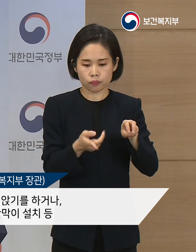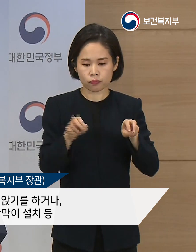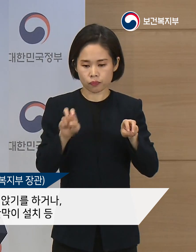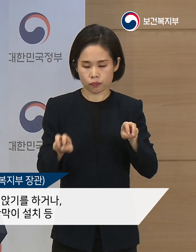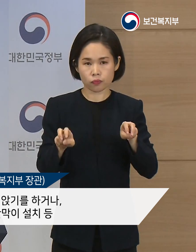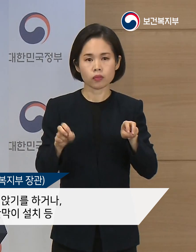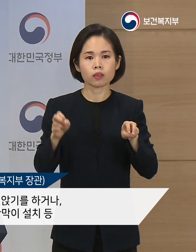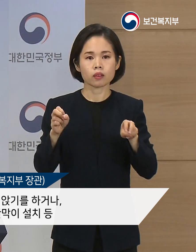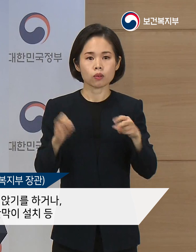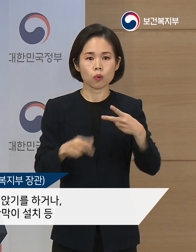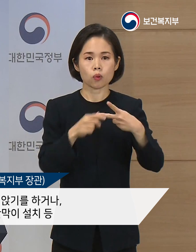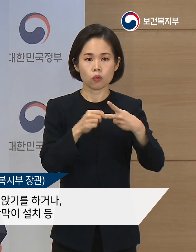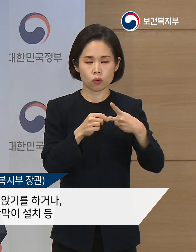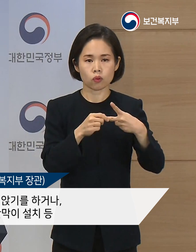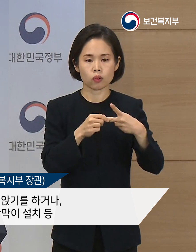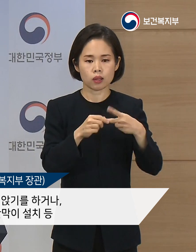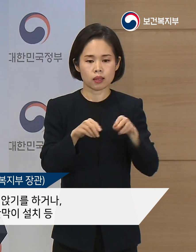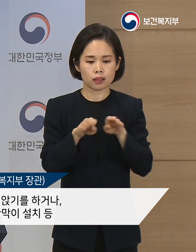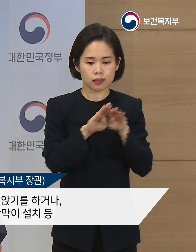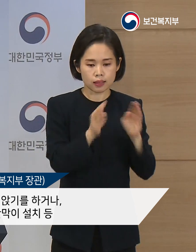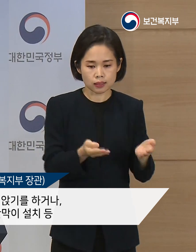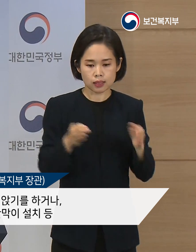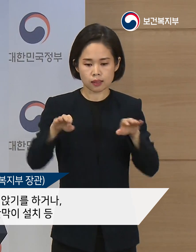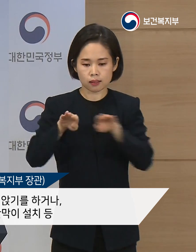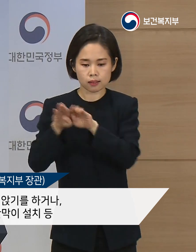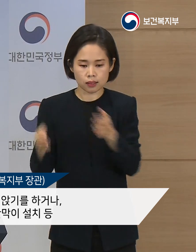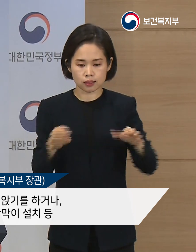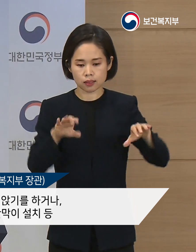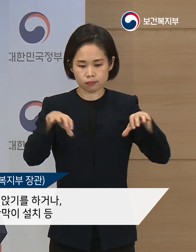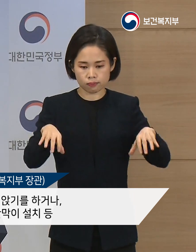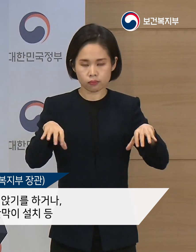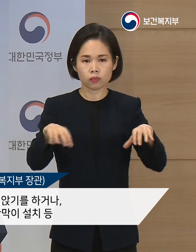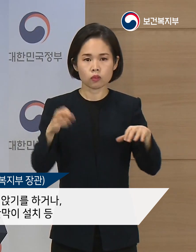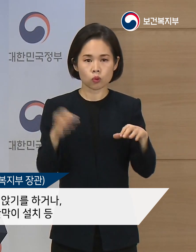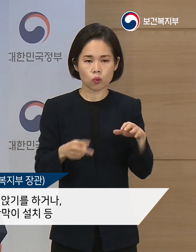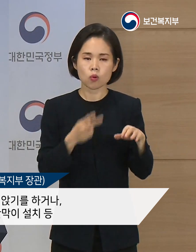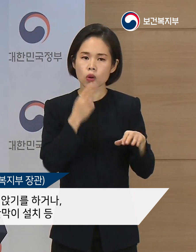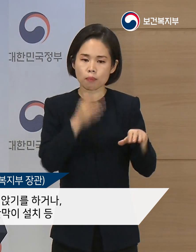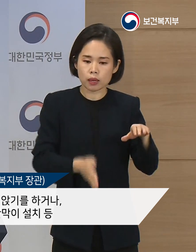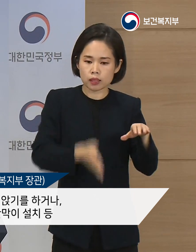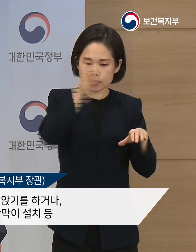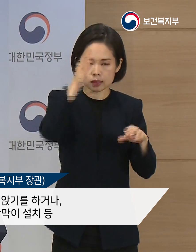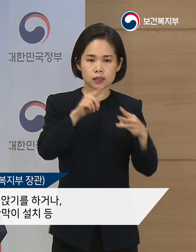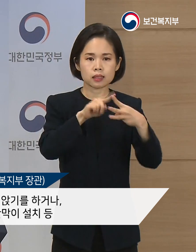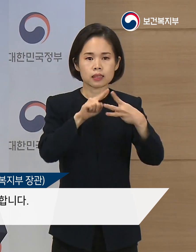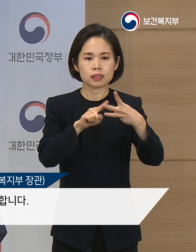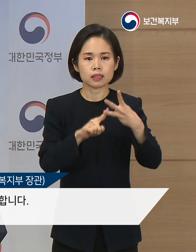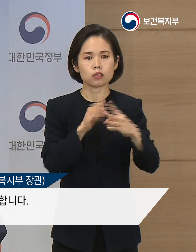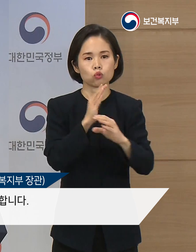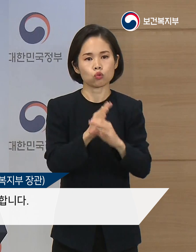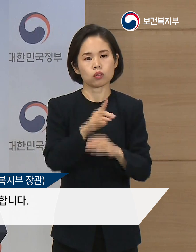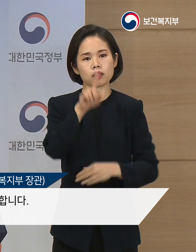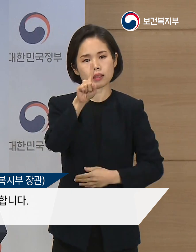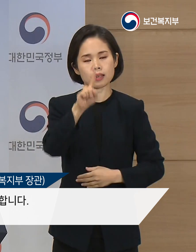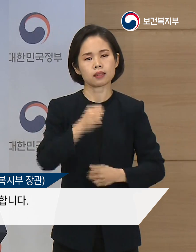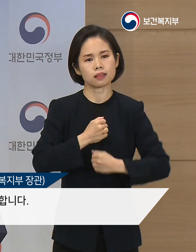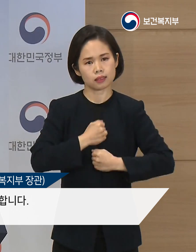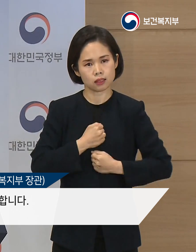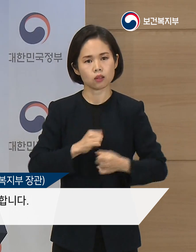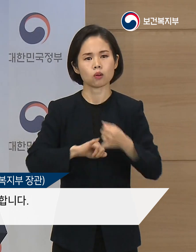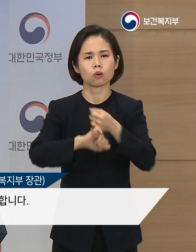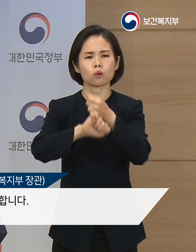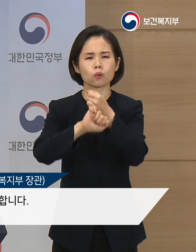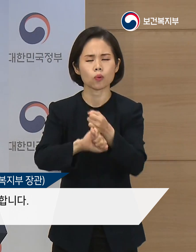하거나 테이블 간에 띄어앉기 또는 테이블 간 칸막이 설치 등 3가지 중